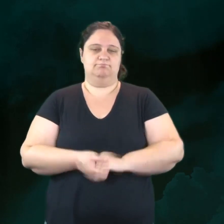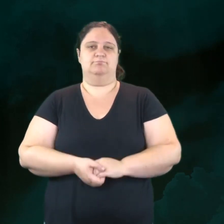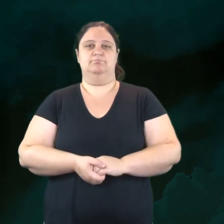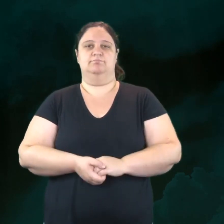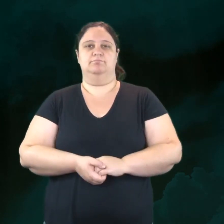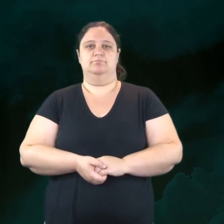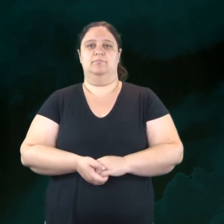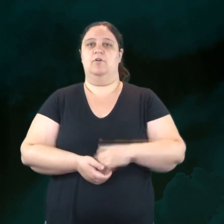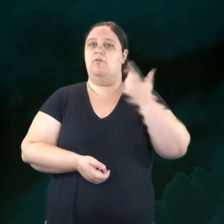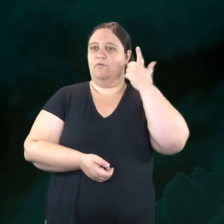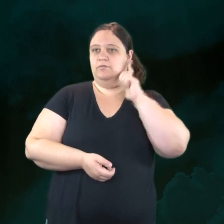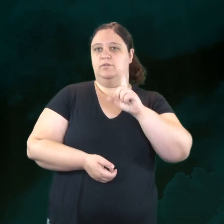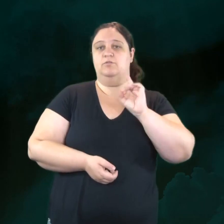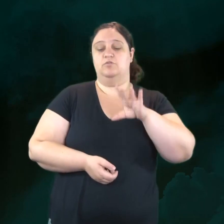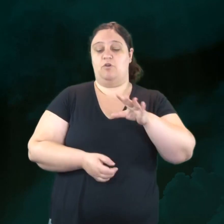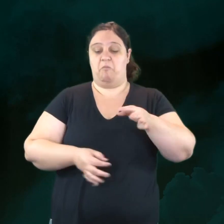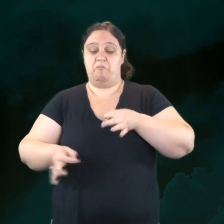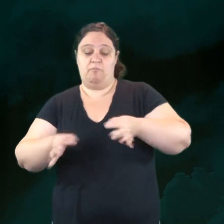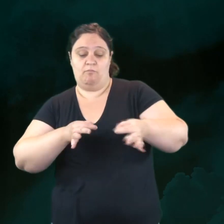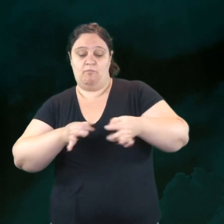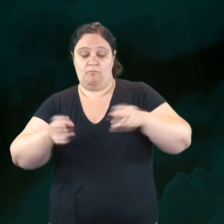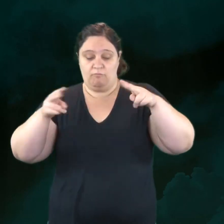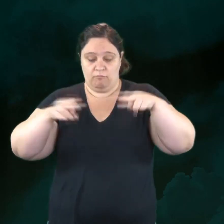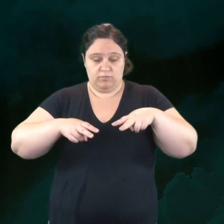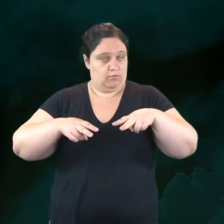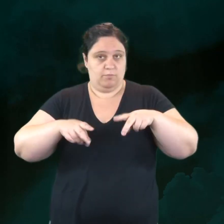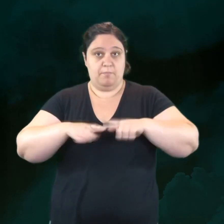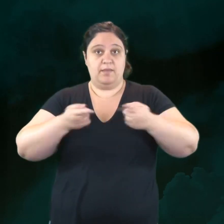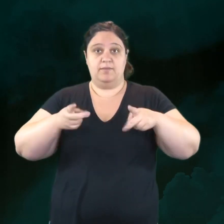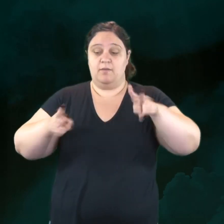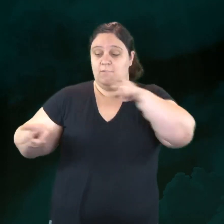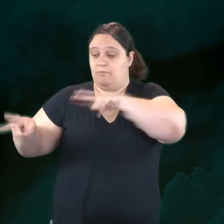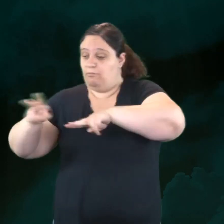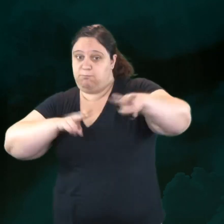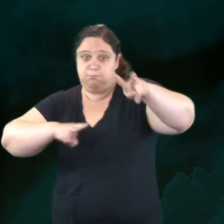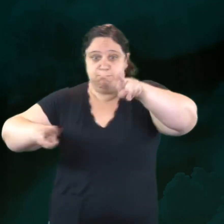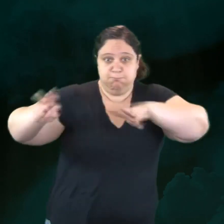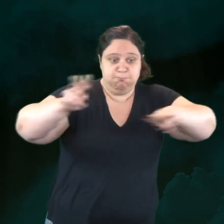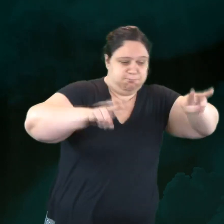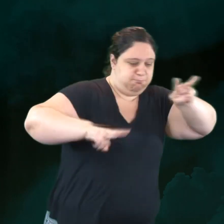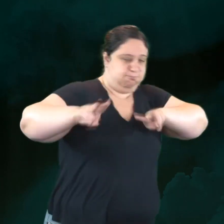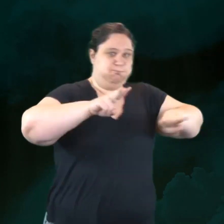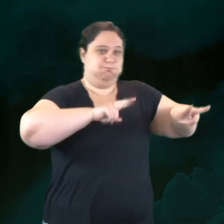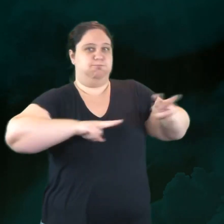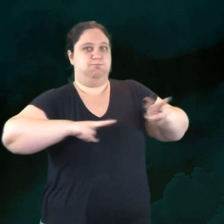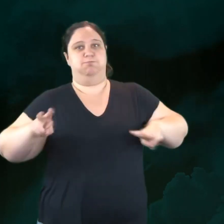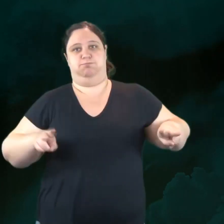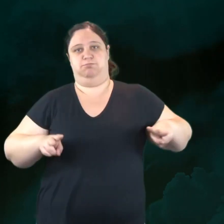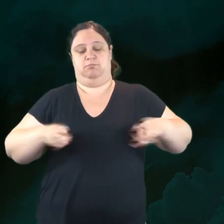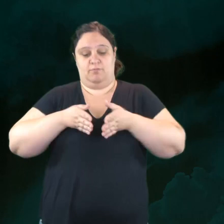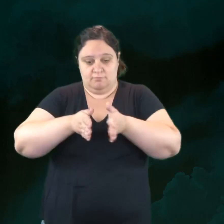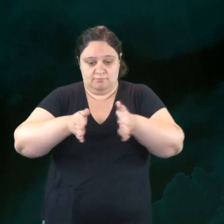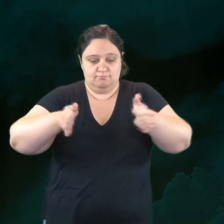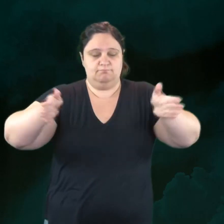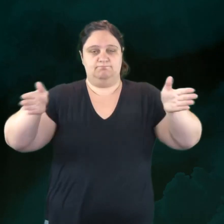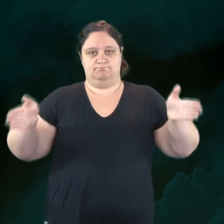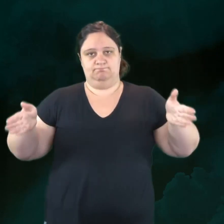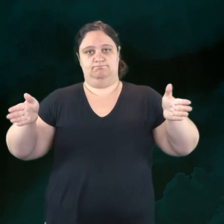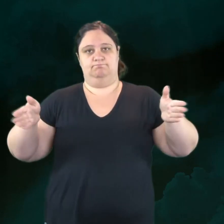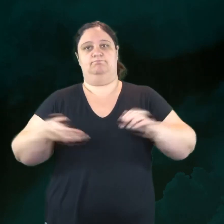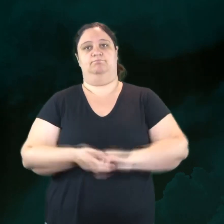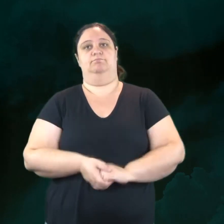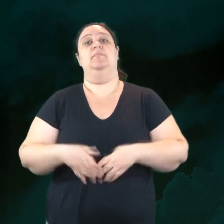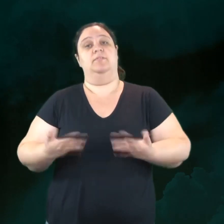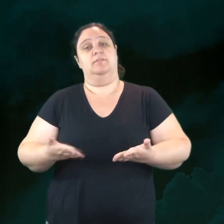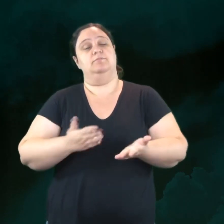olhar o projeto em si, você consegue ver os arredores, a ambientação, a localização, né? Então isso te dá